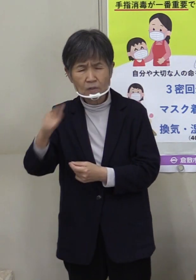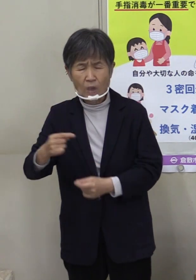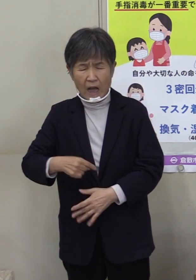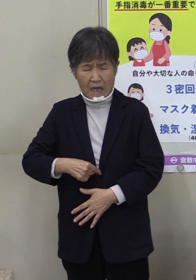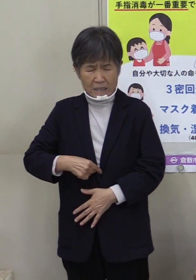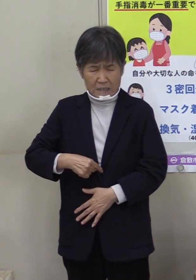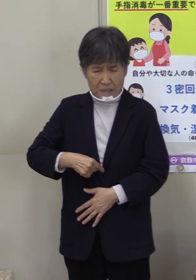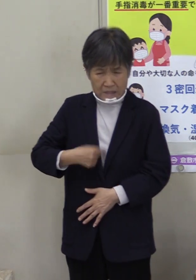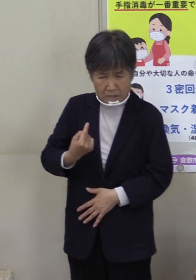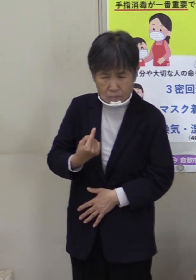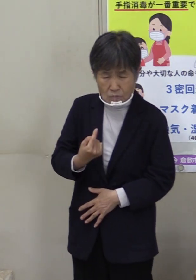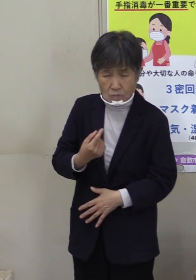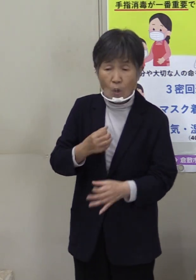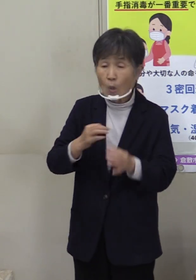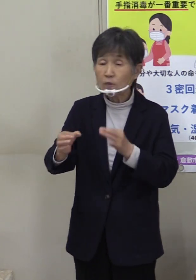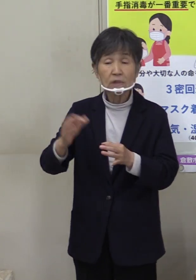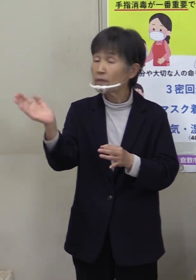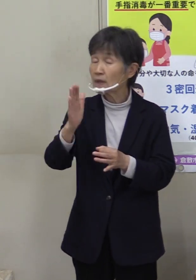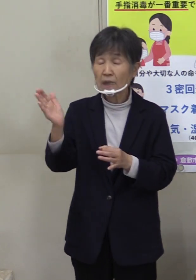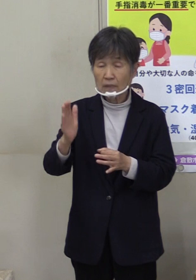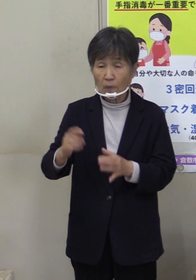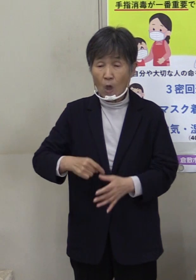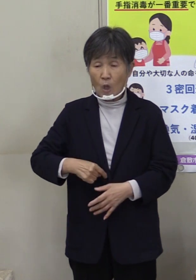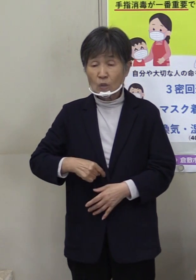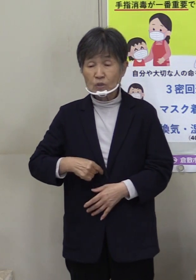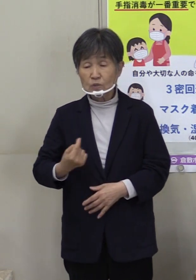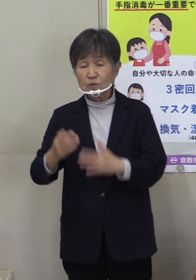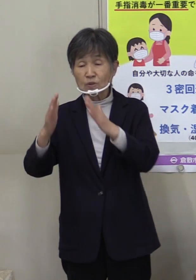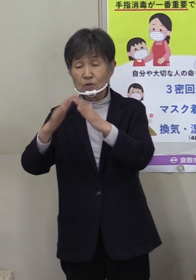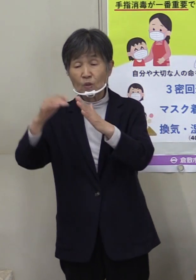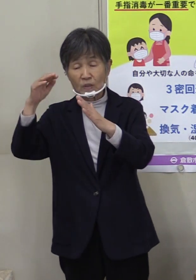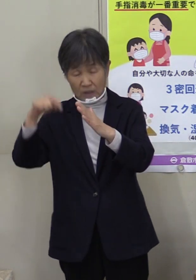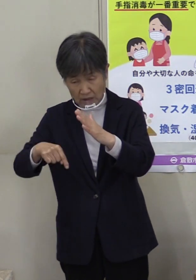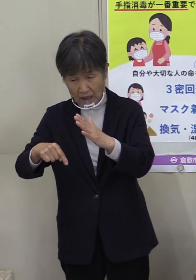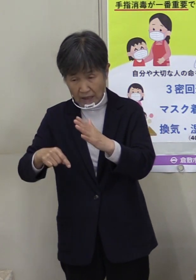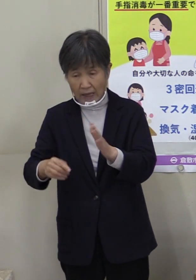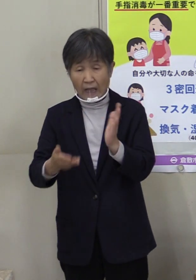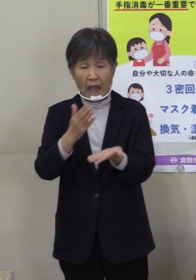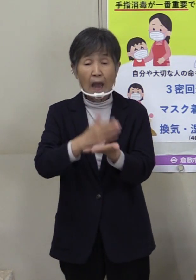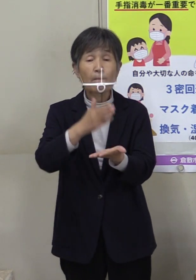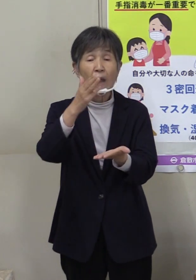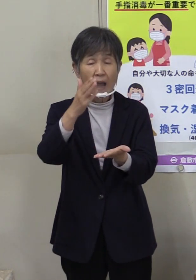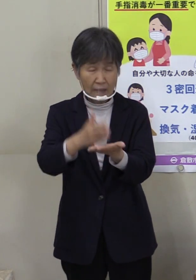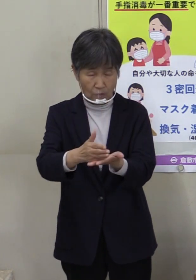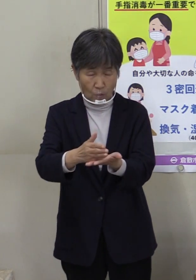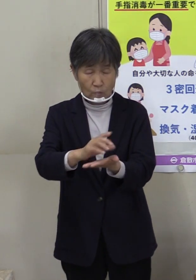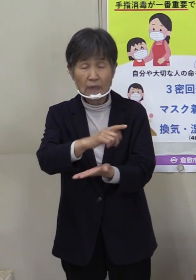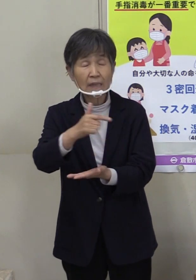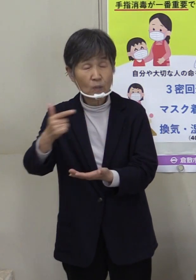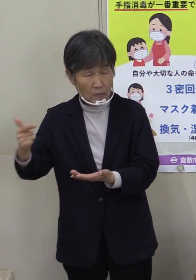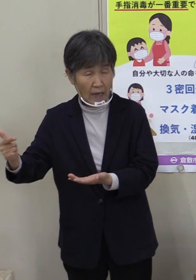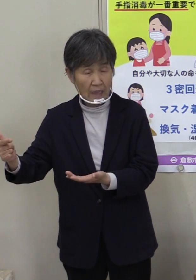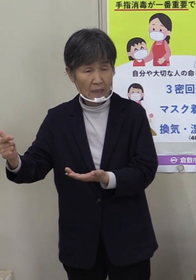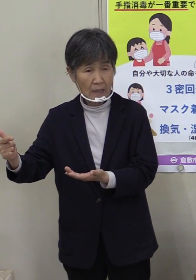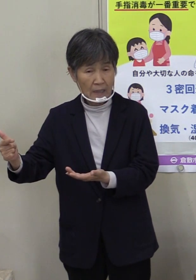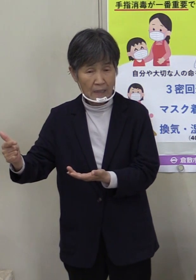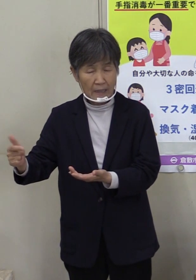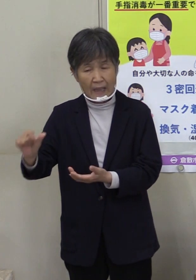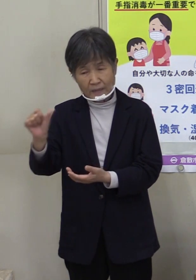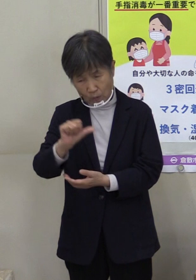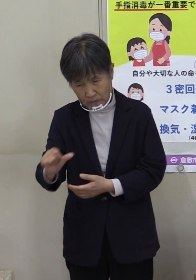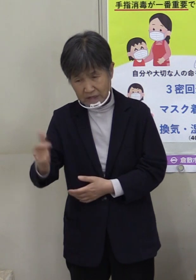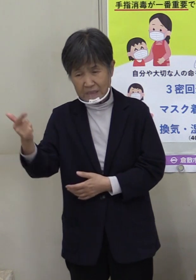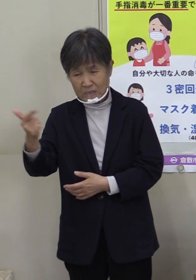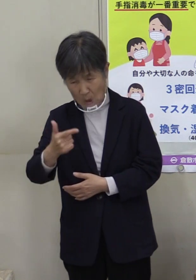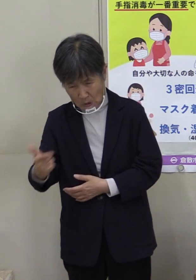分のお店ではないにしろ自分の自宅アパート等で5人とか